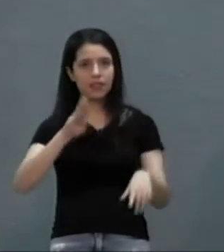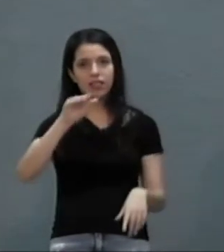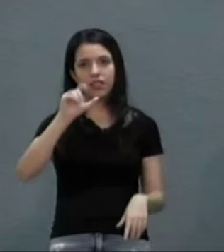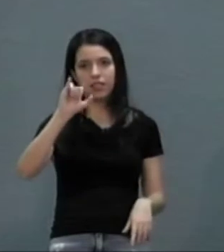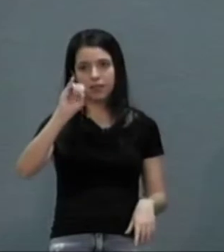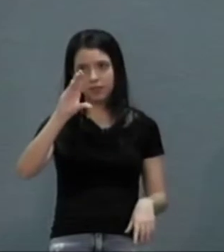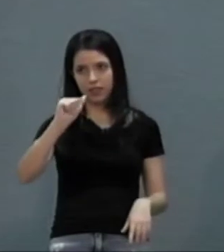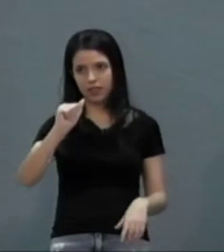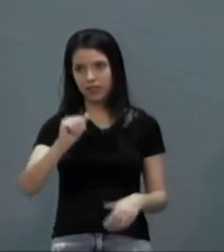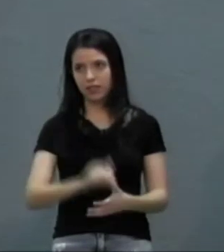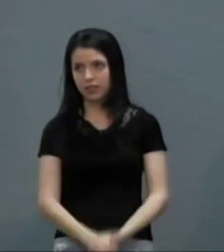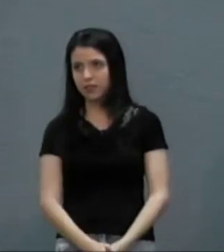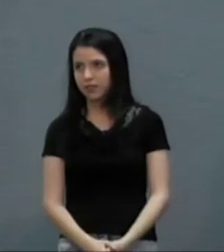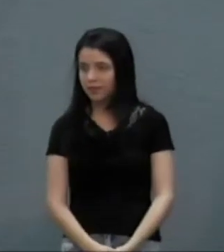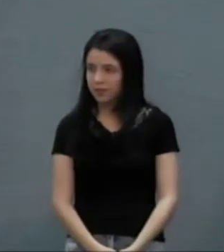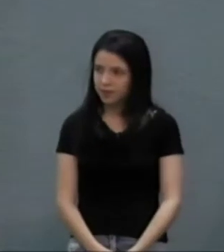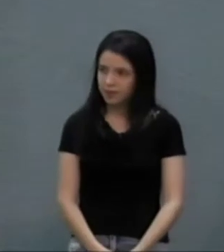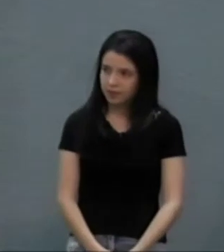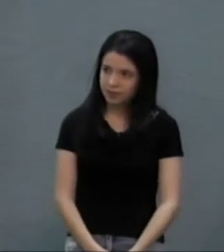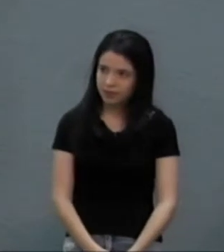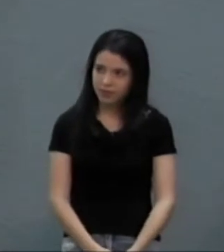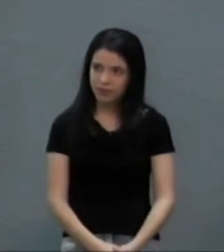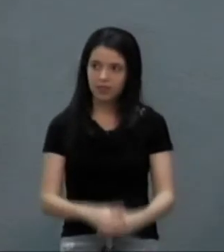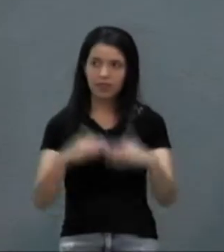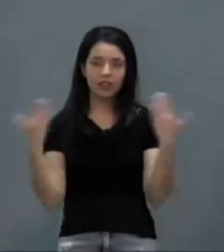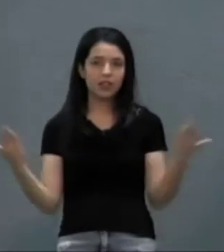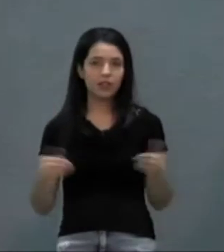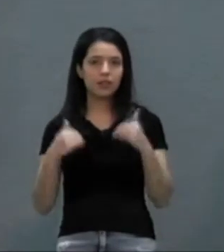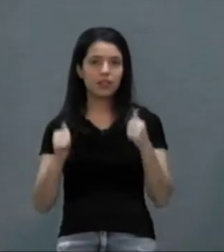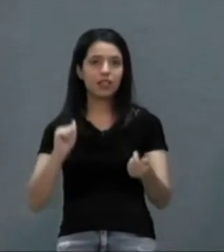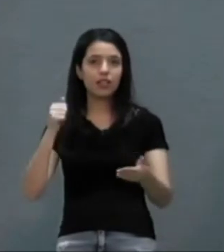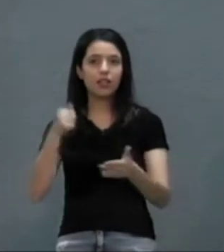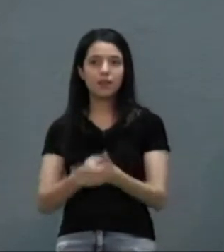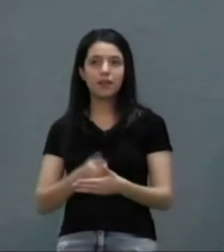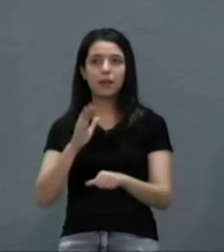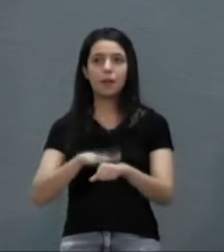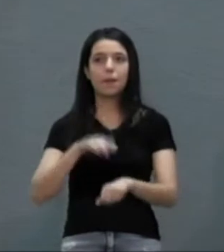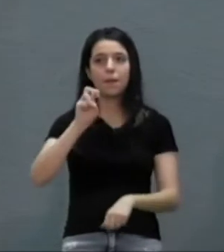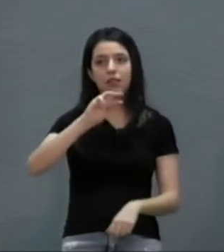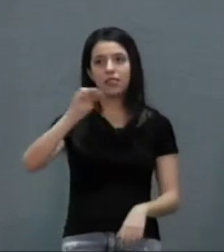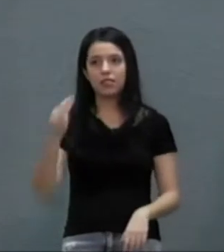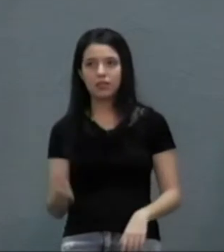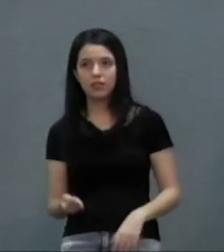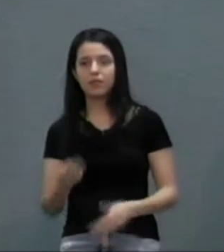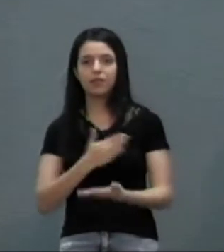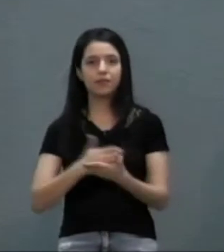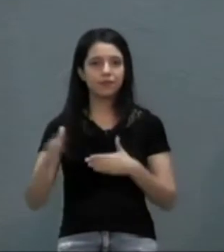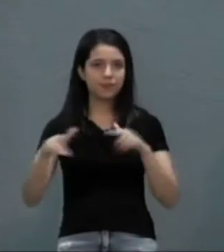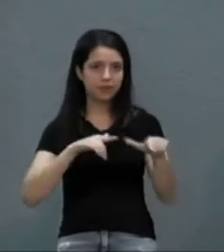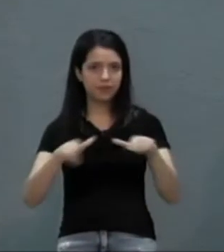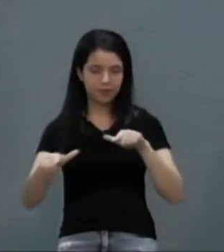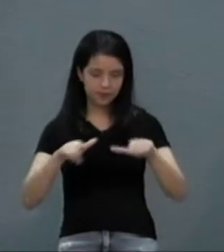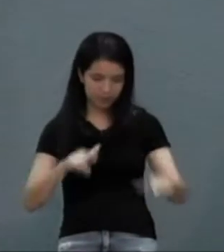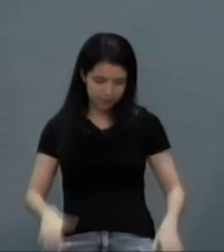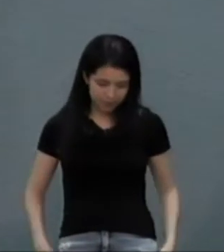dizer, e vai custar o dobro, mais de 5 milhões aquela ligação. Então fica